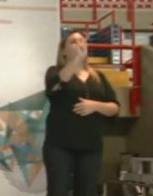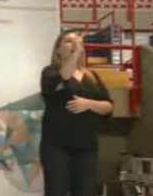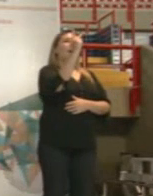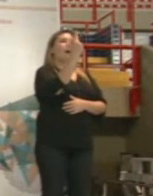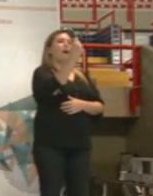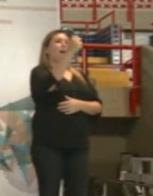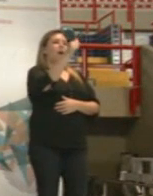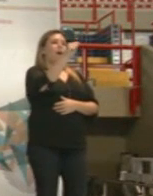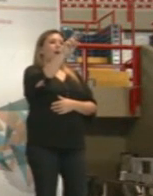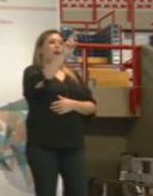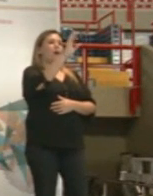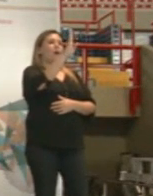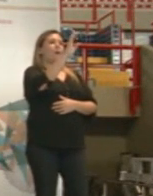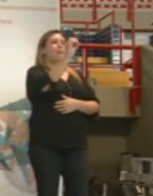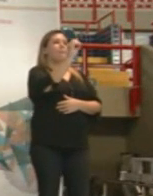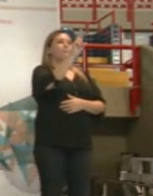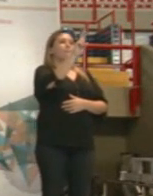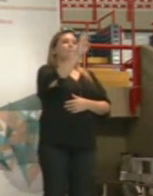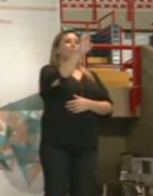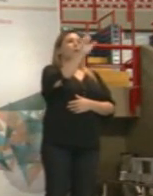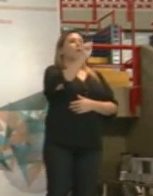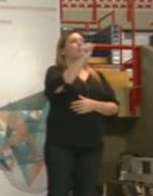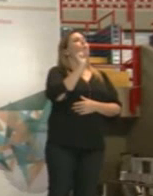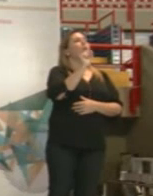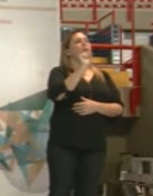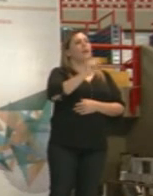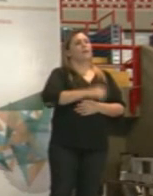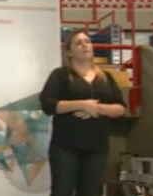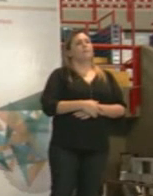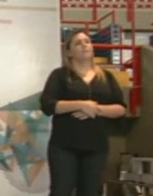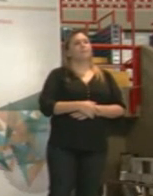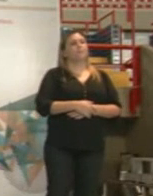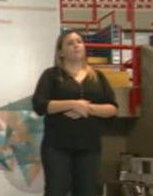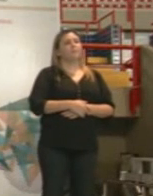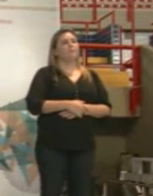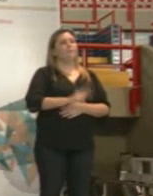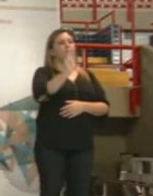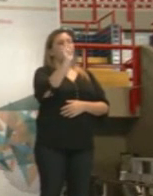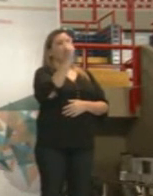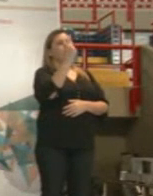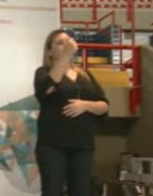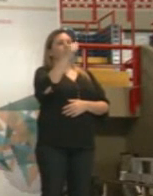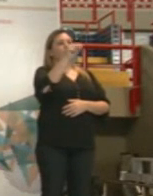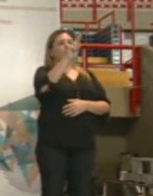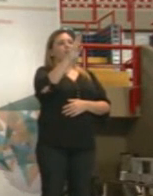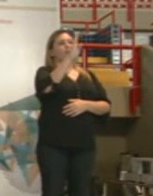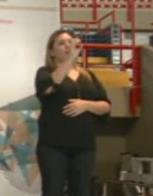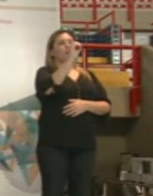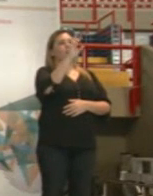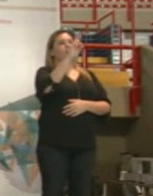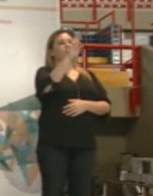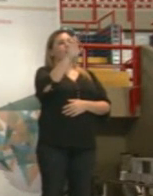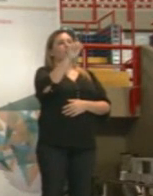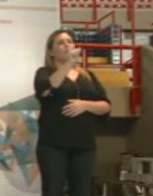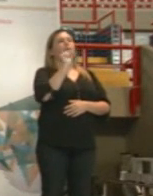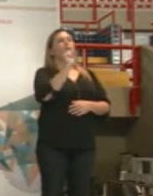pessoal? Muito bem, pode falar, não tem problema não. Quando eu falo, aprendo mais rápido, né? Arbórea